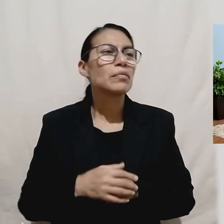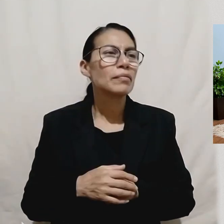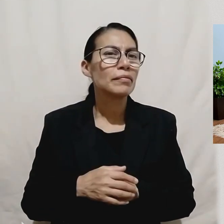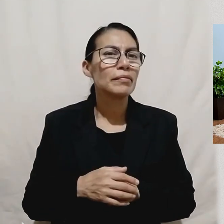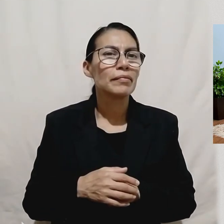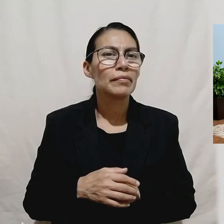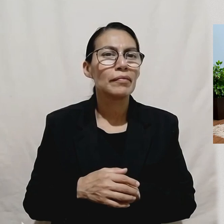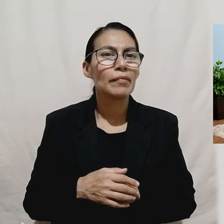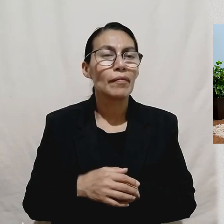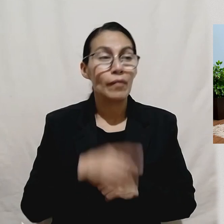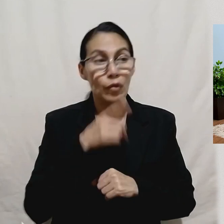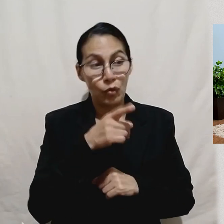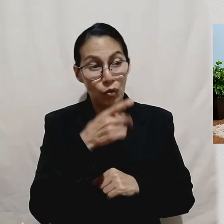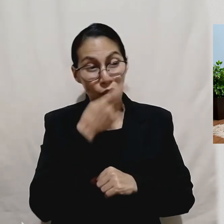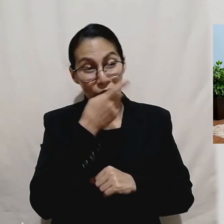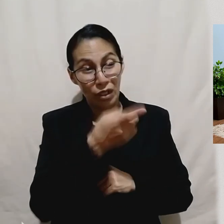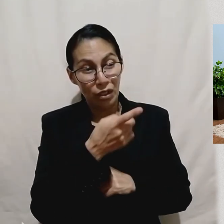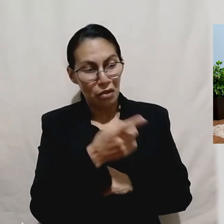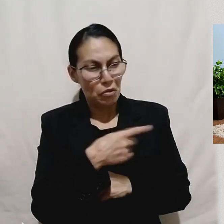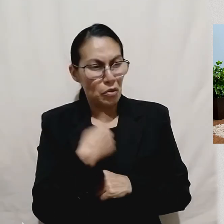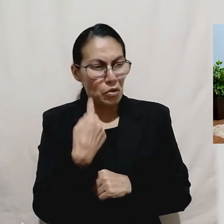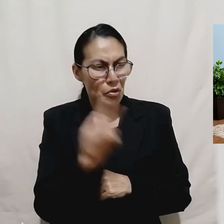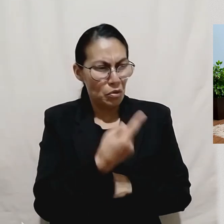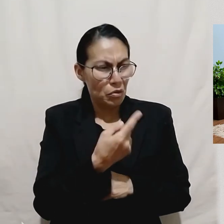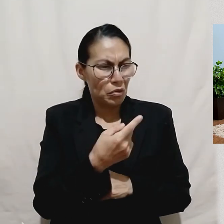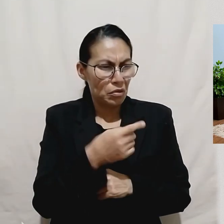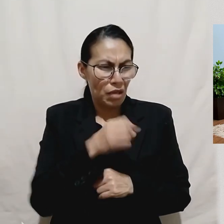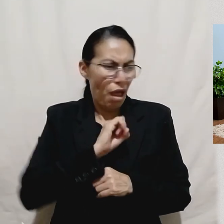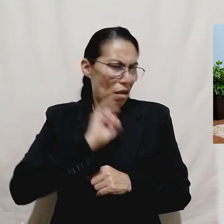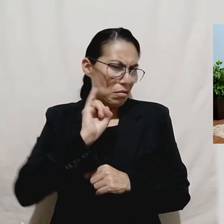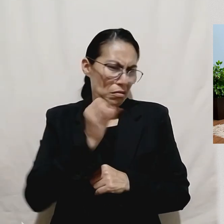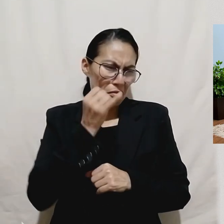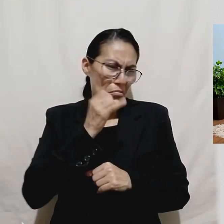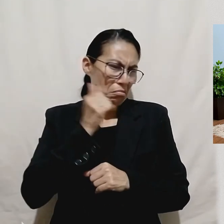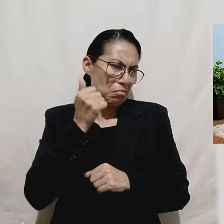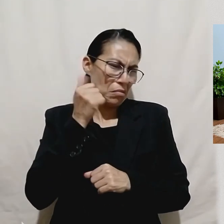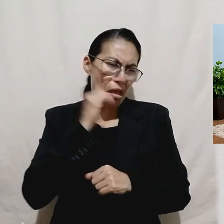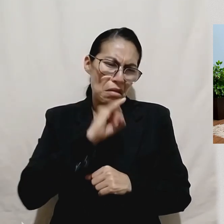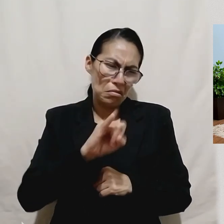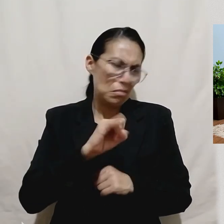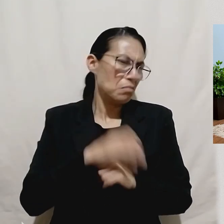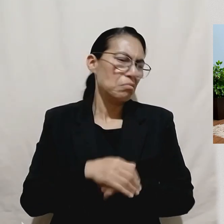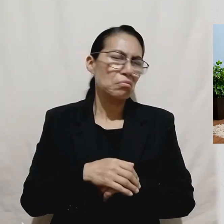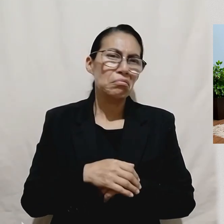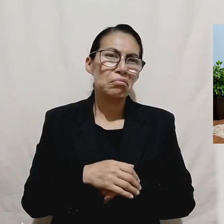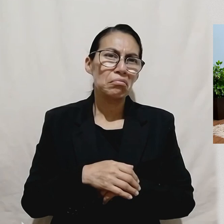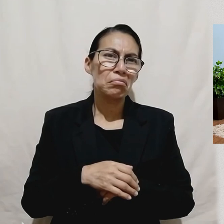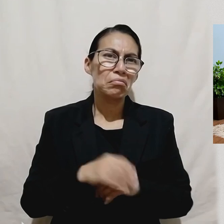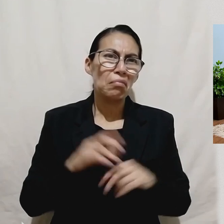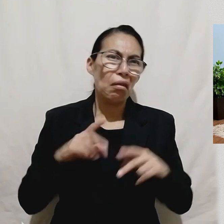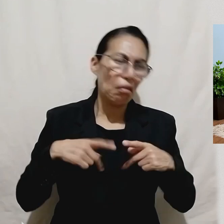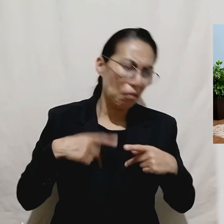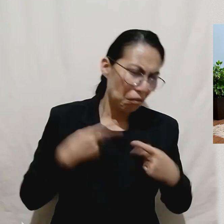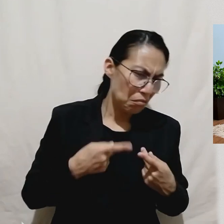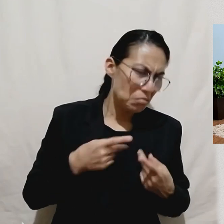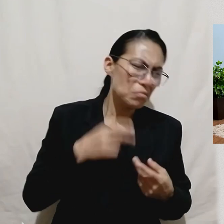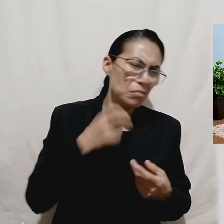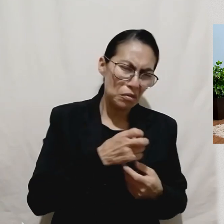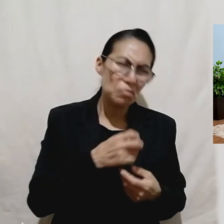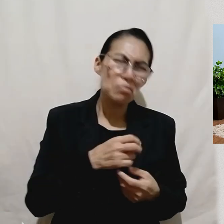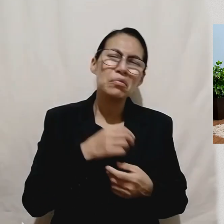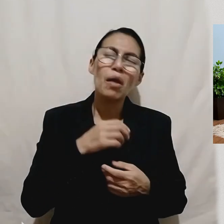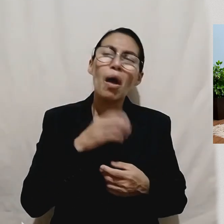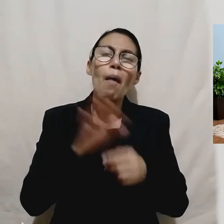que que debemos ser nosotros mismos Auténticos vulnerables frágiles